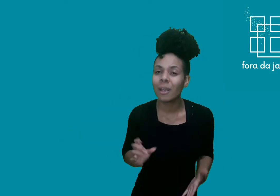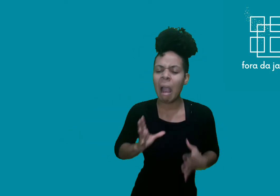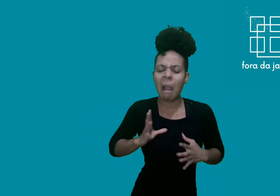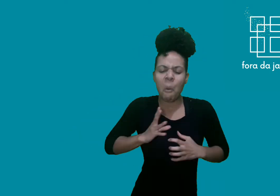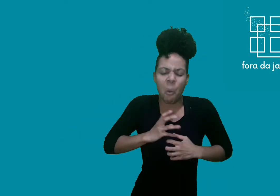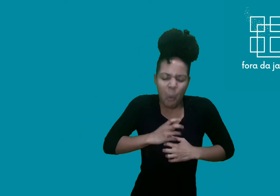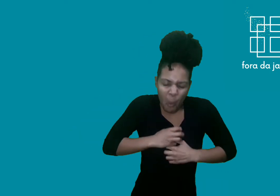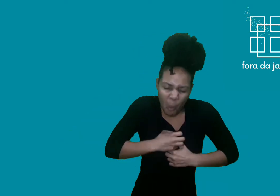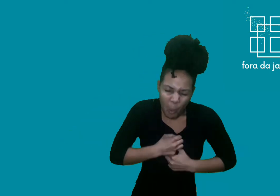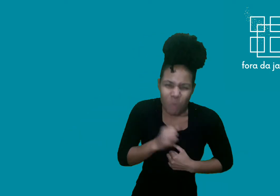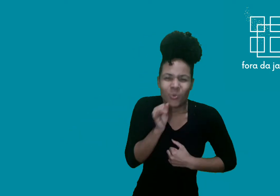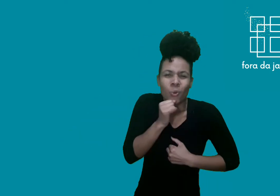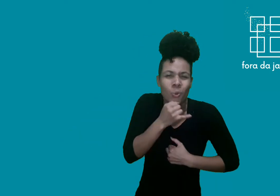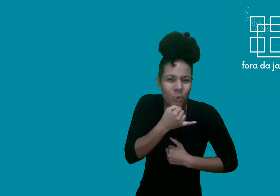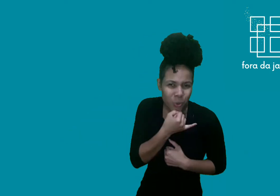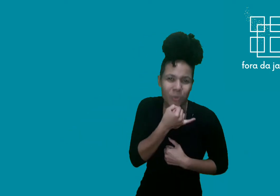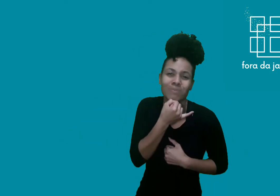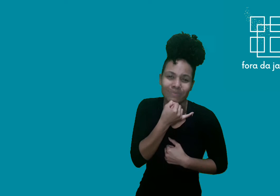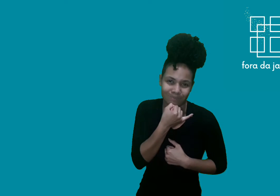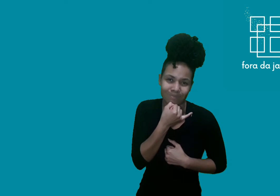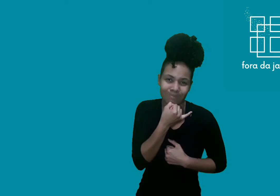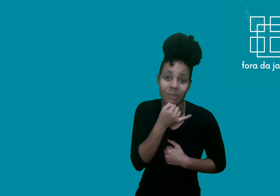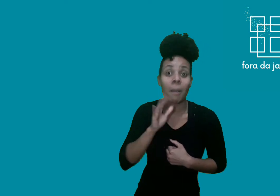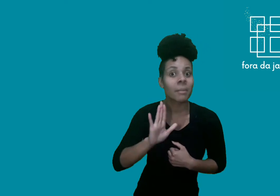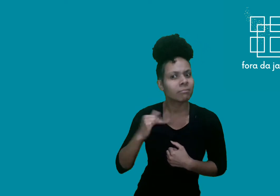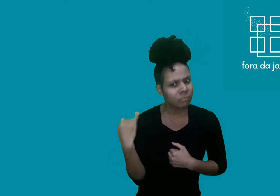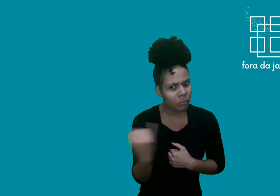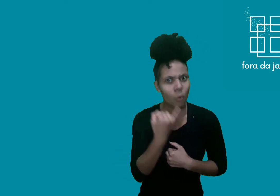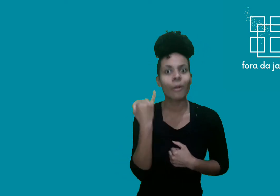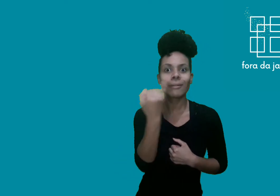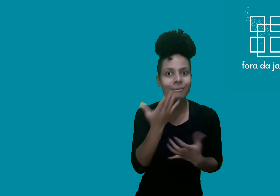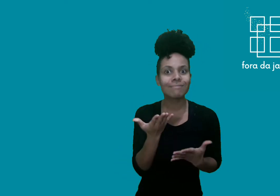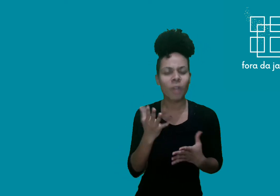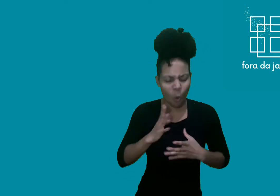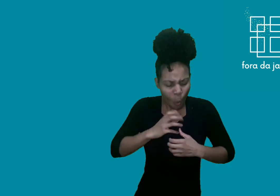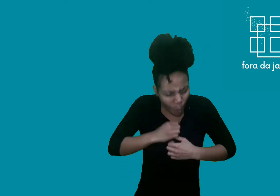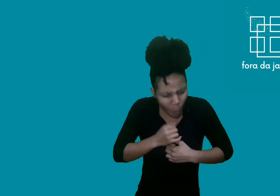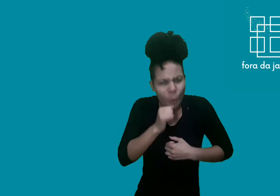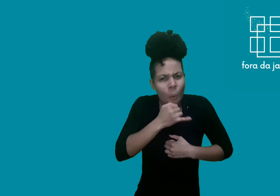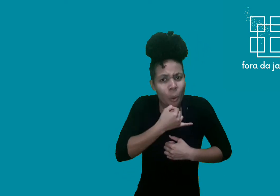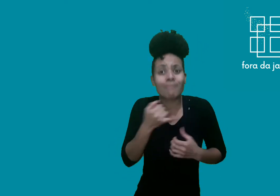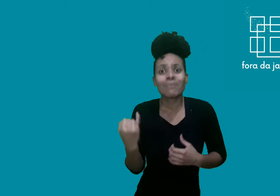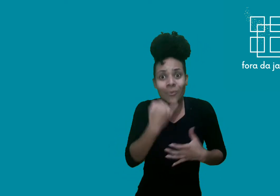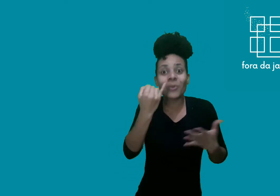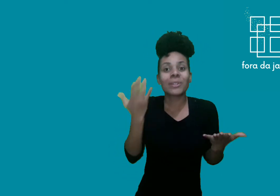pessoas, é óbvio que a gente vai se decepcionar, porque aquilo ali não era para nós, era para o outro. E eu acho